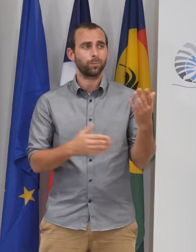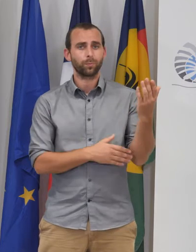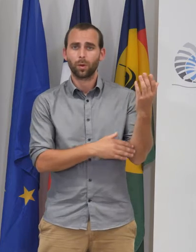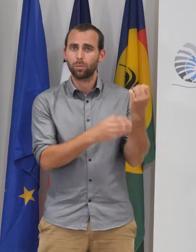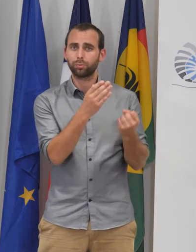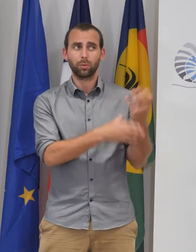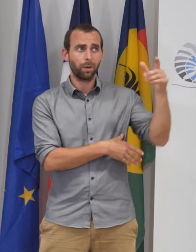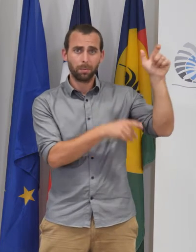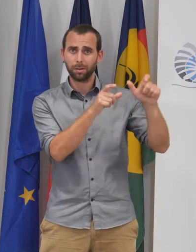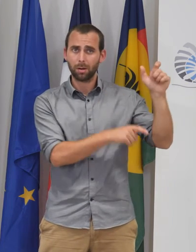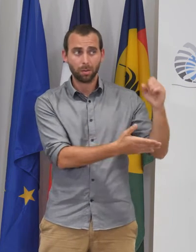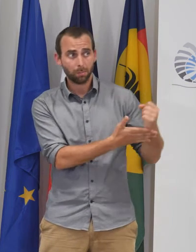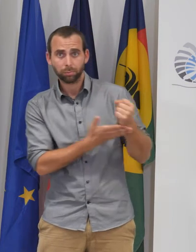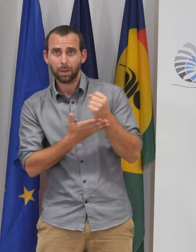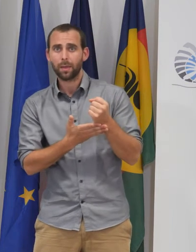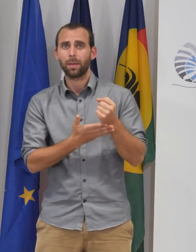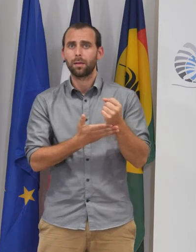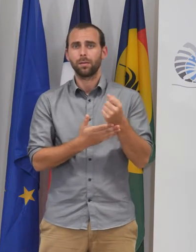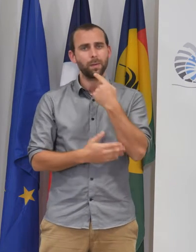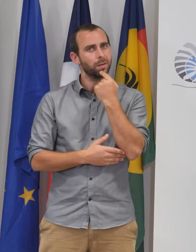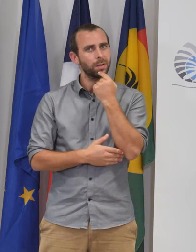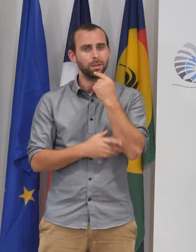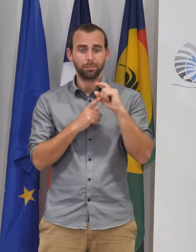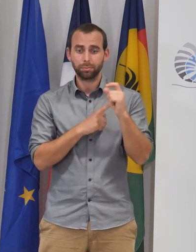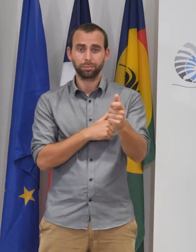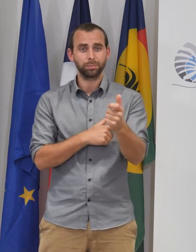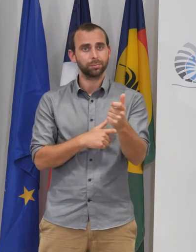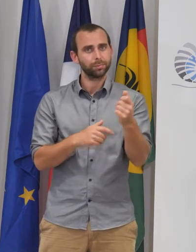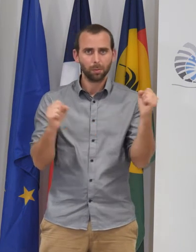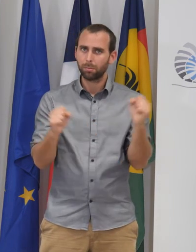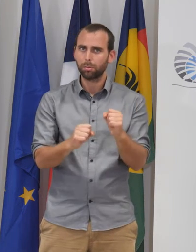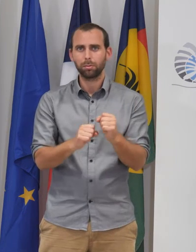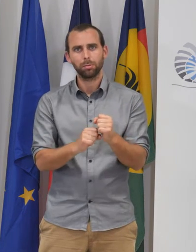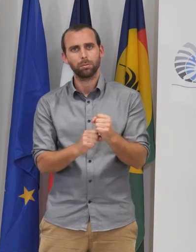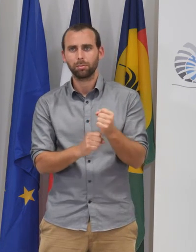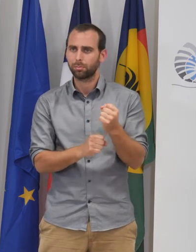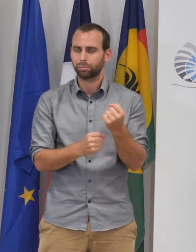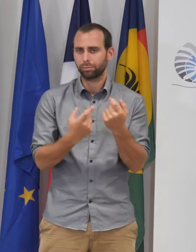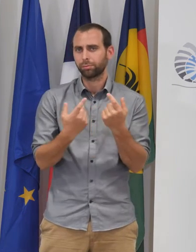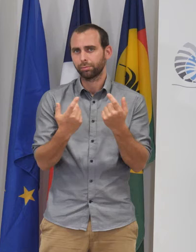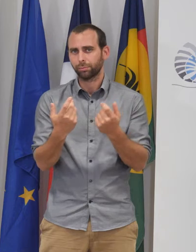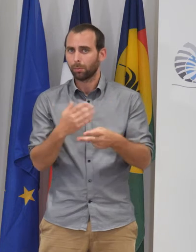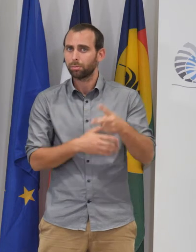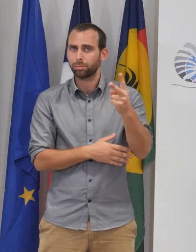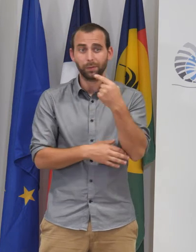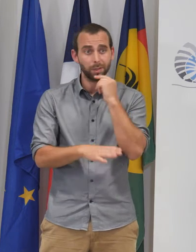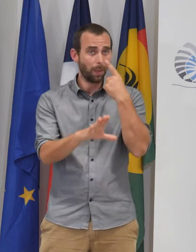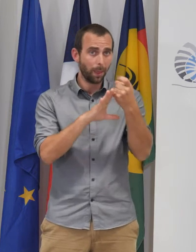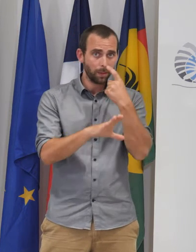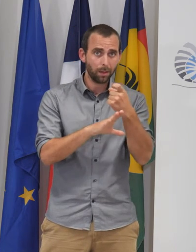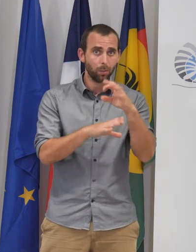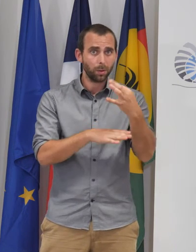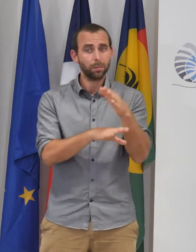personnes supplémentaires va générer des possibilités complémentaires de tests, y compris de vaccination.